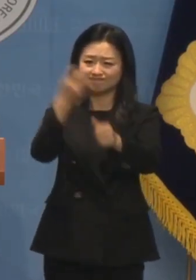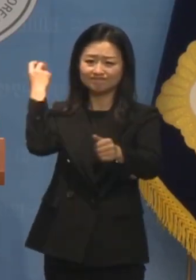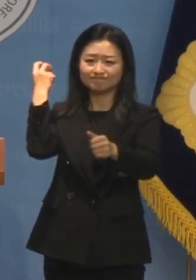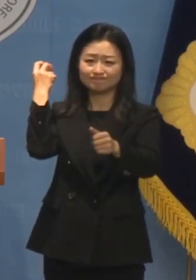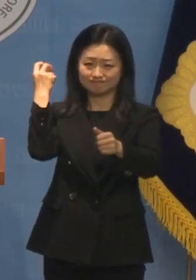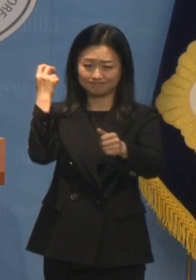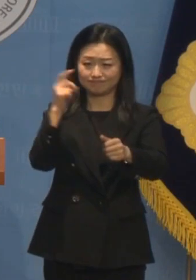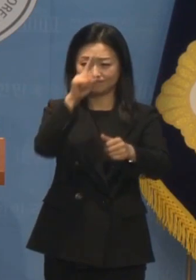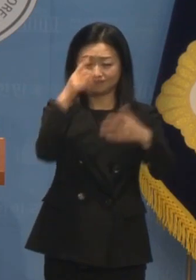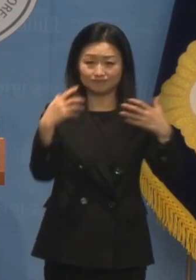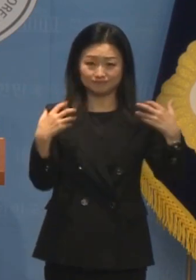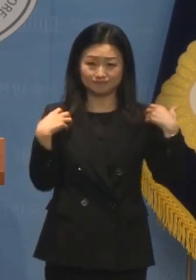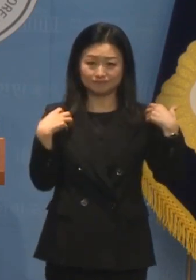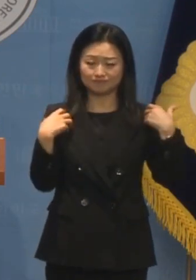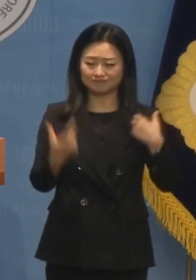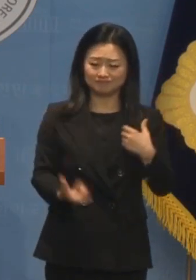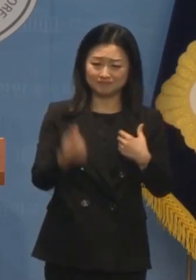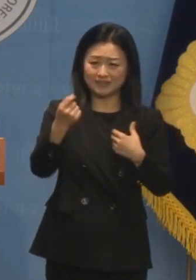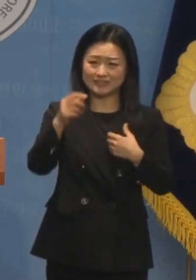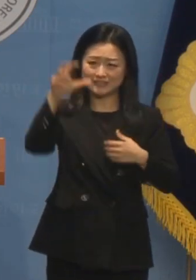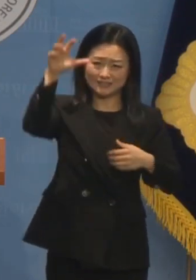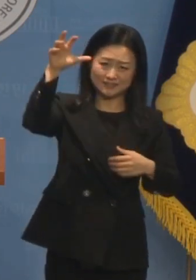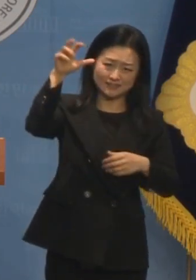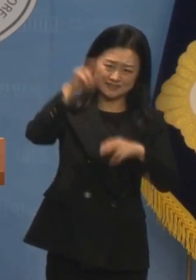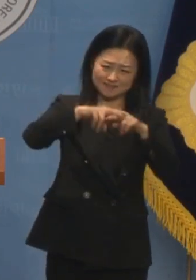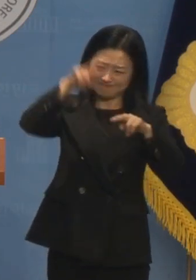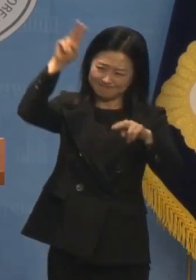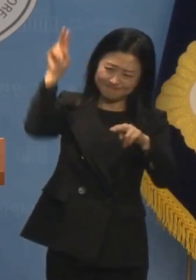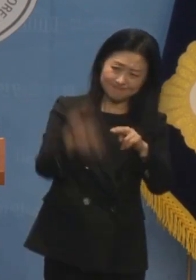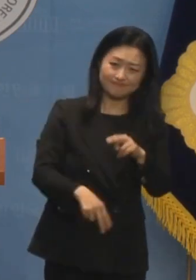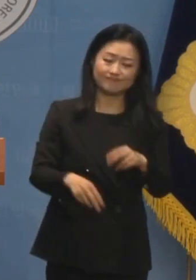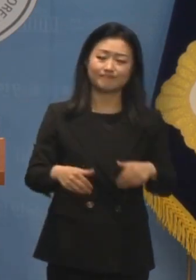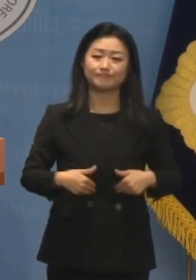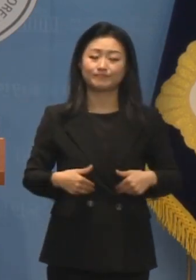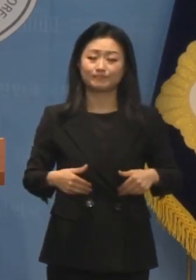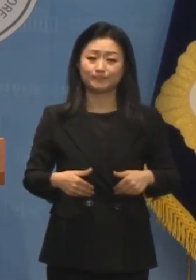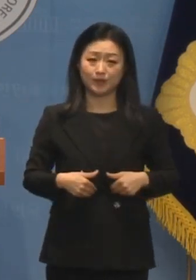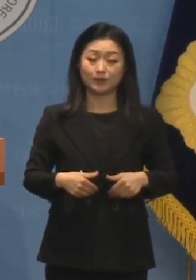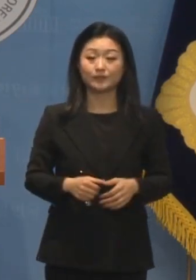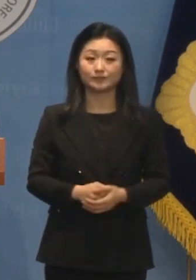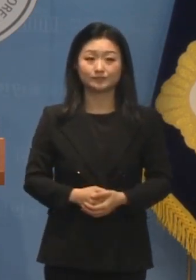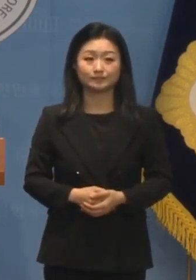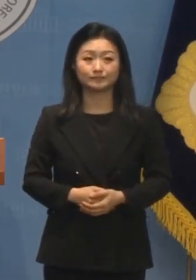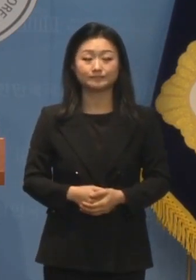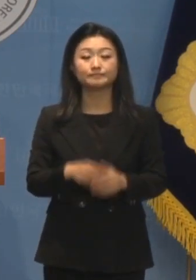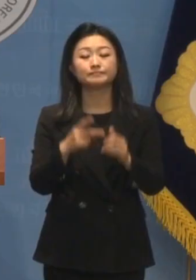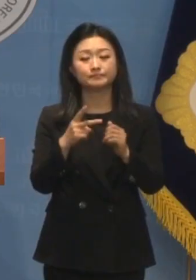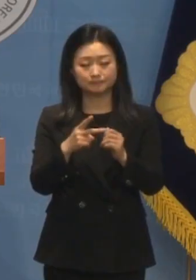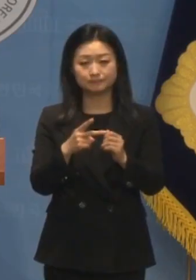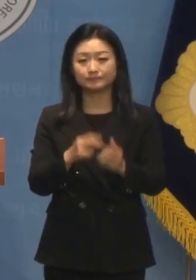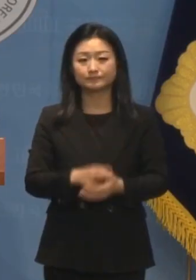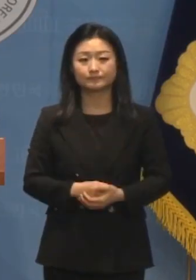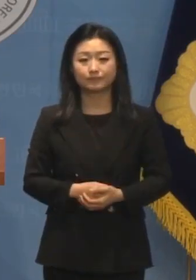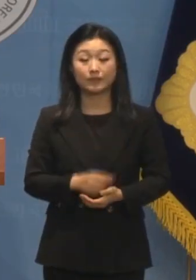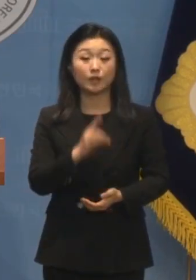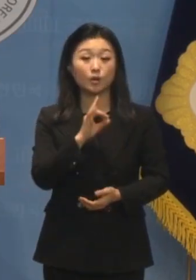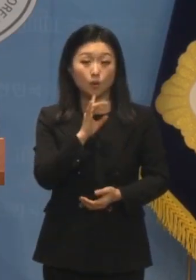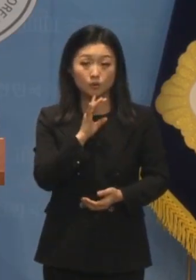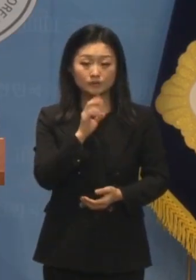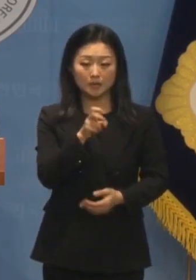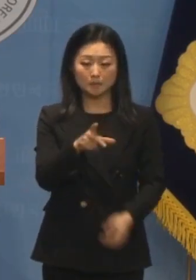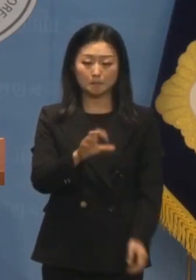현정권을 하루라도 빨리 퇴진시켜야 합니다 두 번째입니다 오직